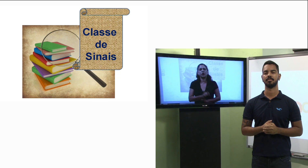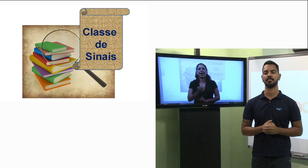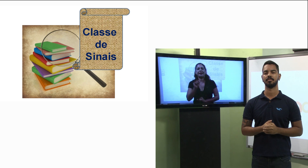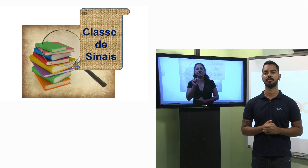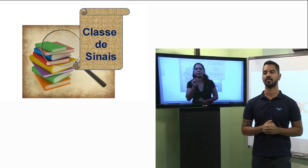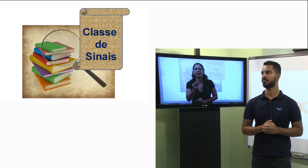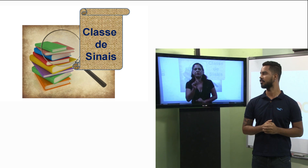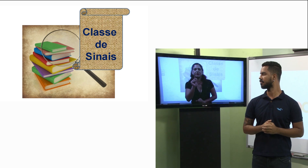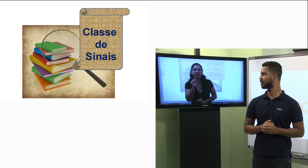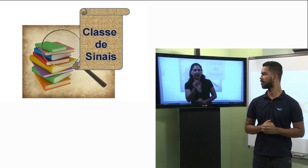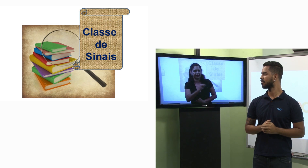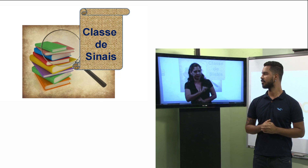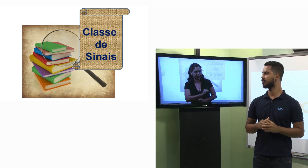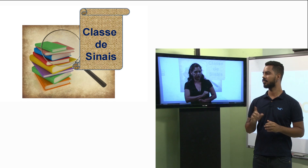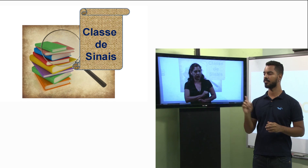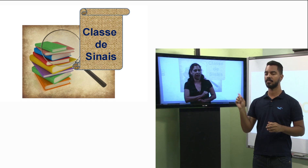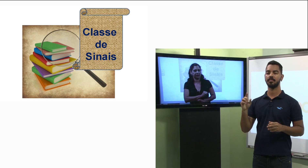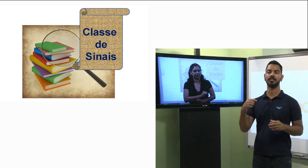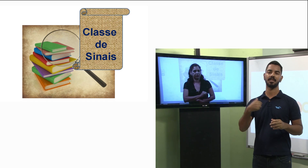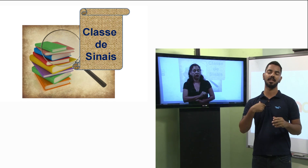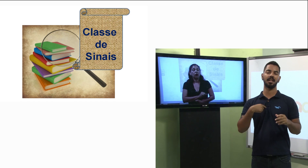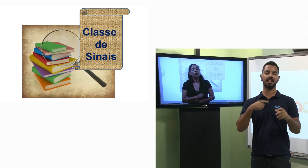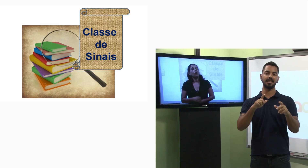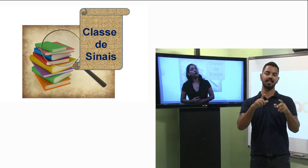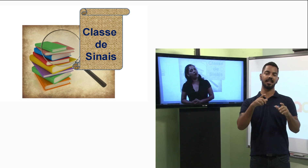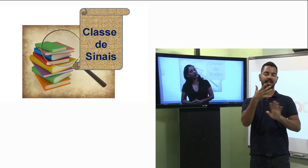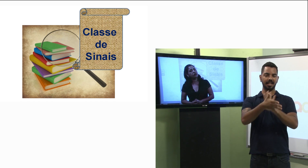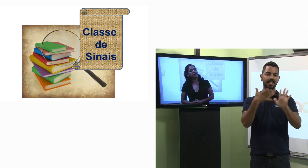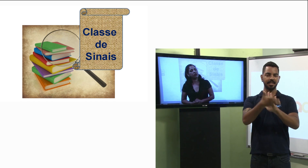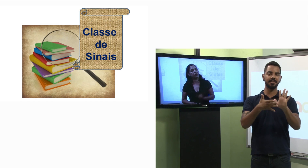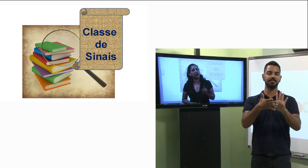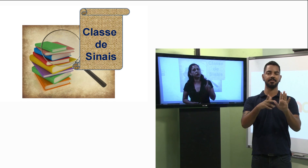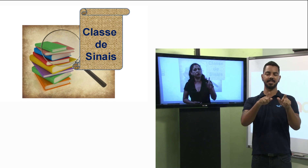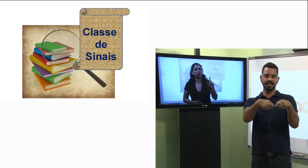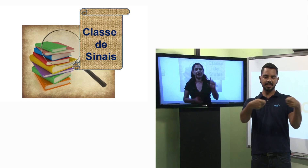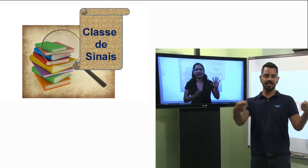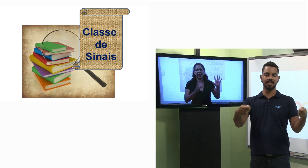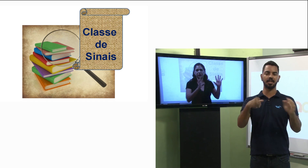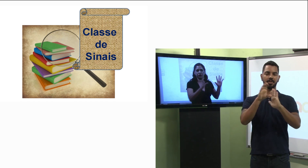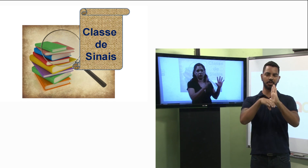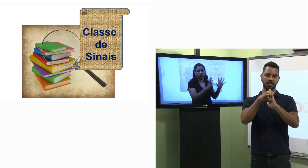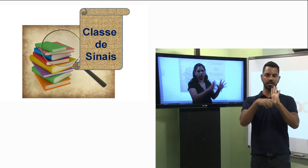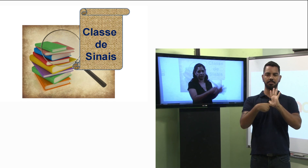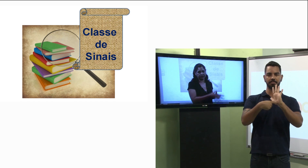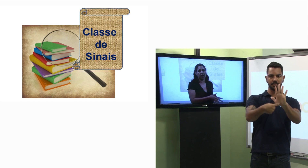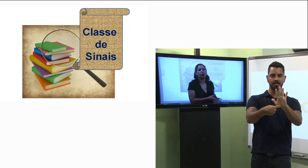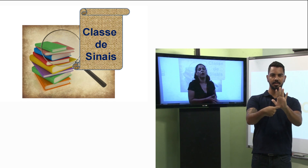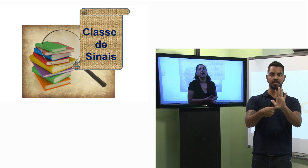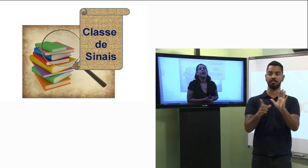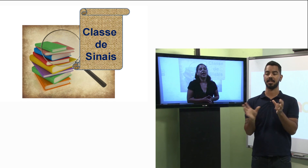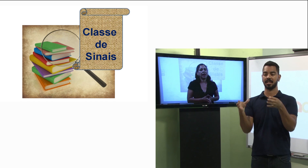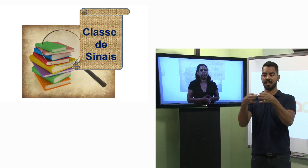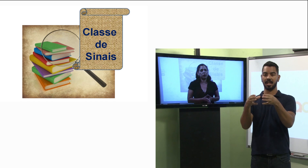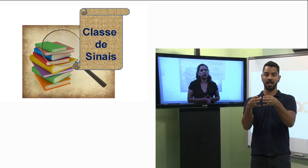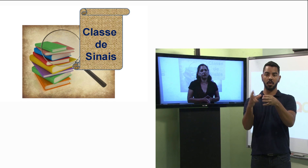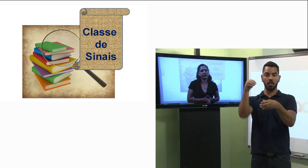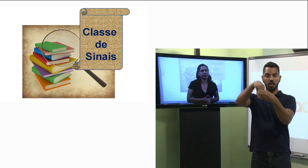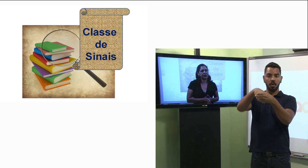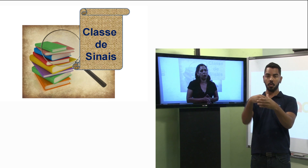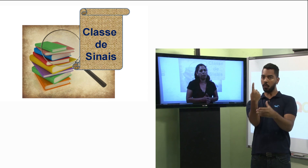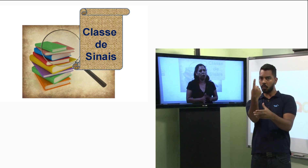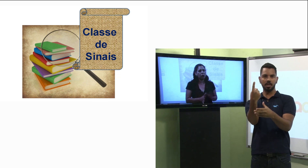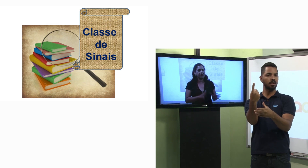todas possuem as mesmas classes gramaticais. O fato de ser uma língua de modalidade visual e espacial, ela